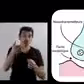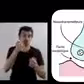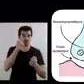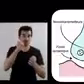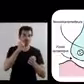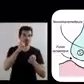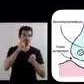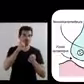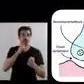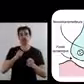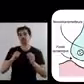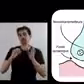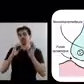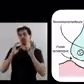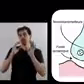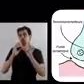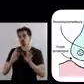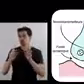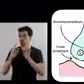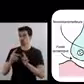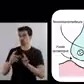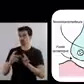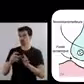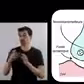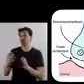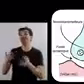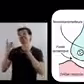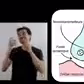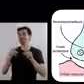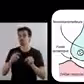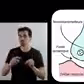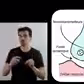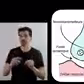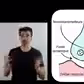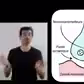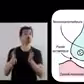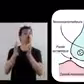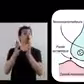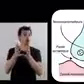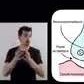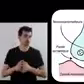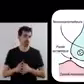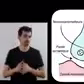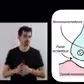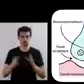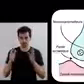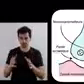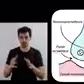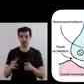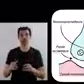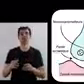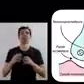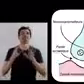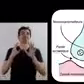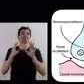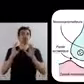cette fente synaptique. Juste en dessous, vous avez la cellule musculaire, ici de couleur rosée.